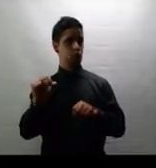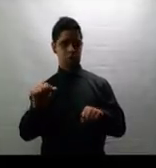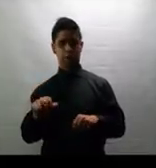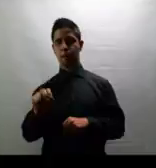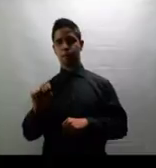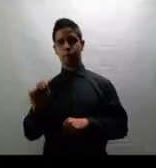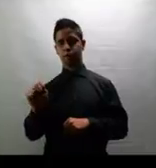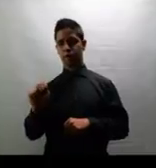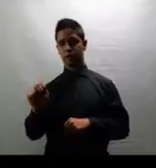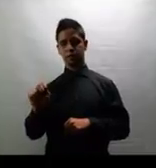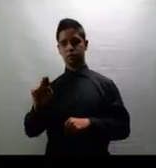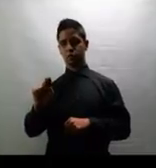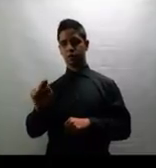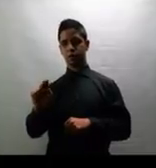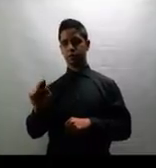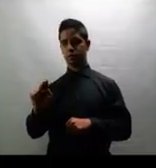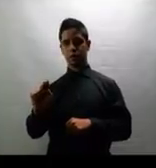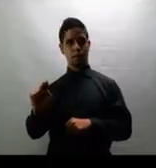ñ